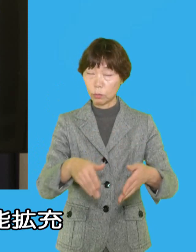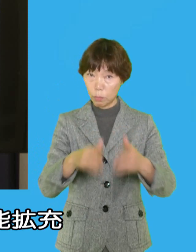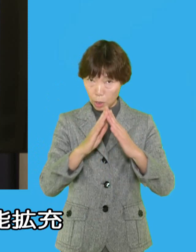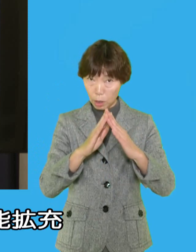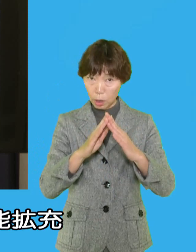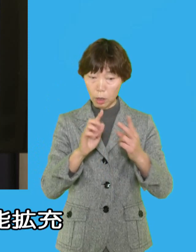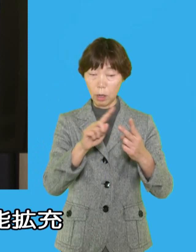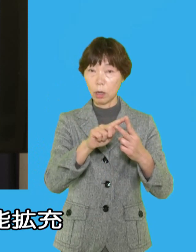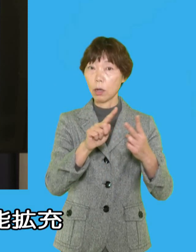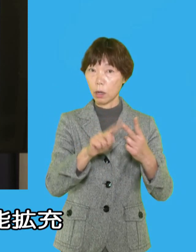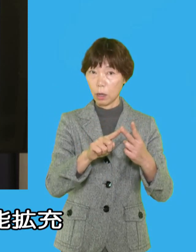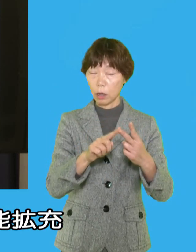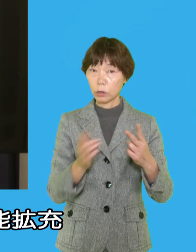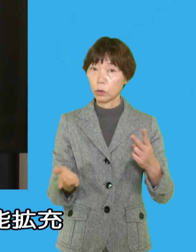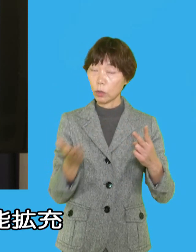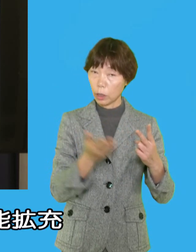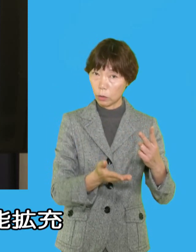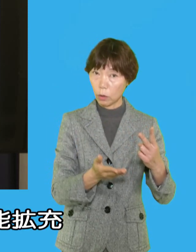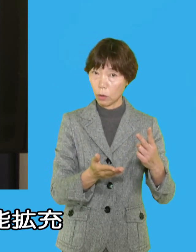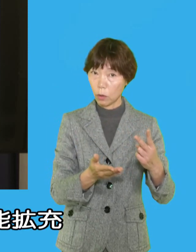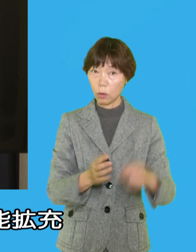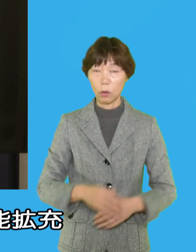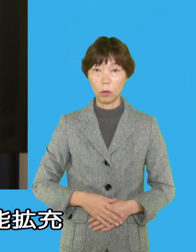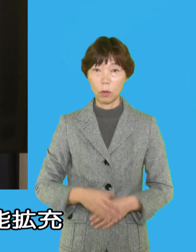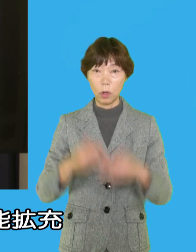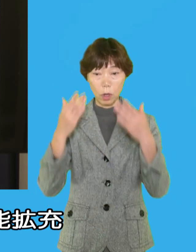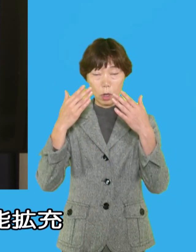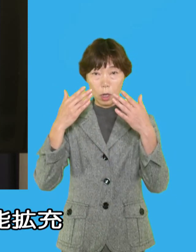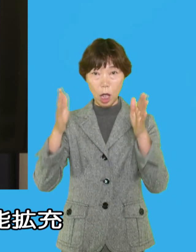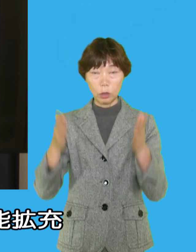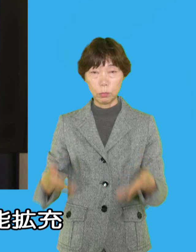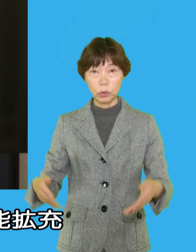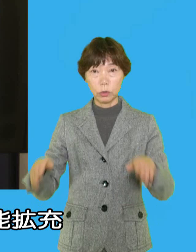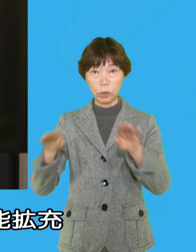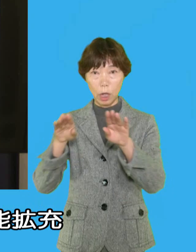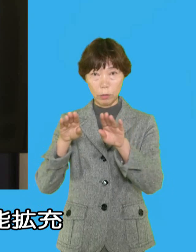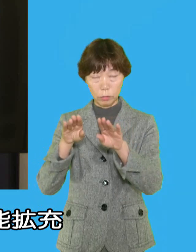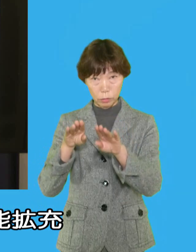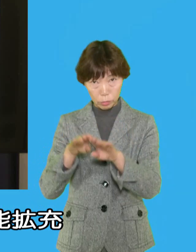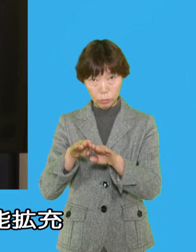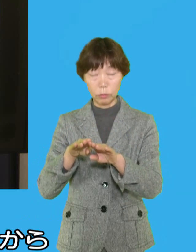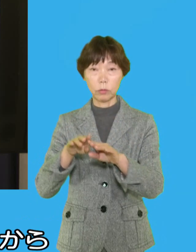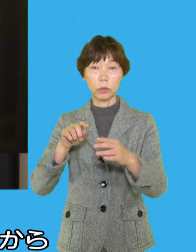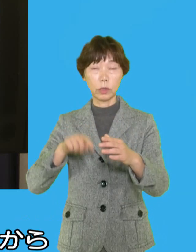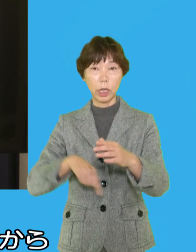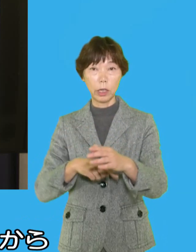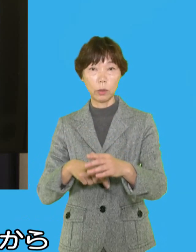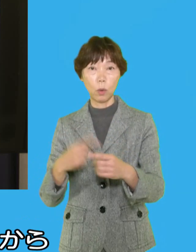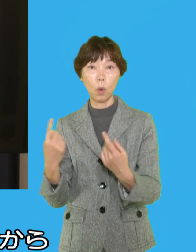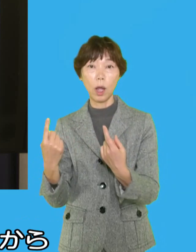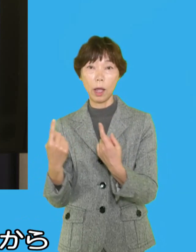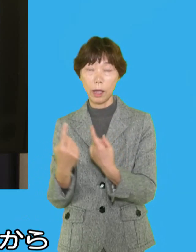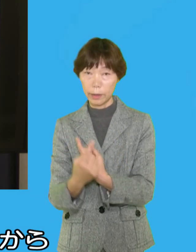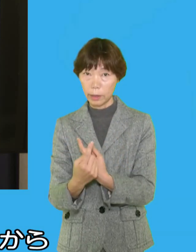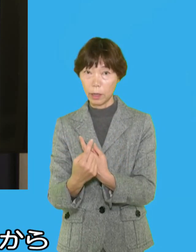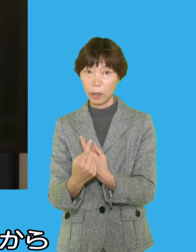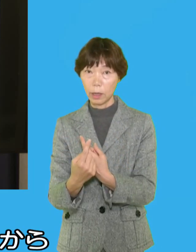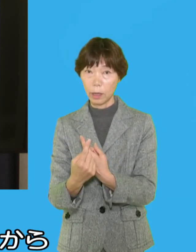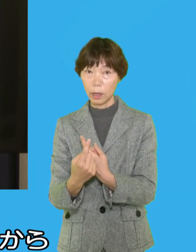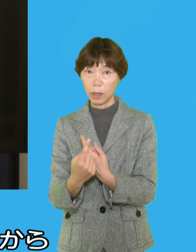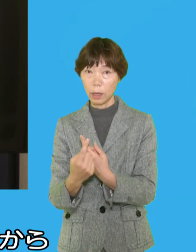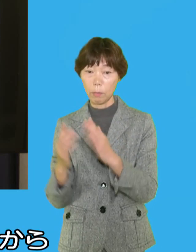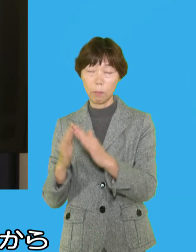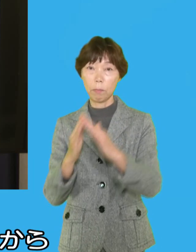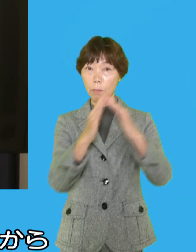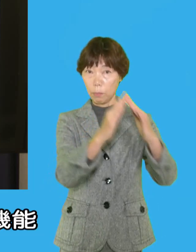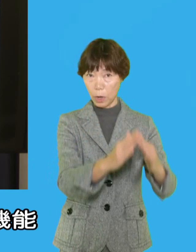その後、博物館を、まあ、機能拡充というか、まあ、機能を変えて作る堺ミュージア